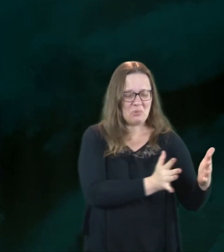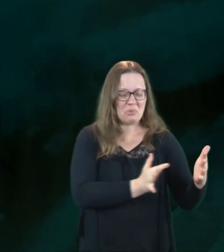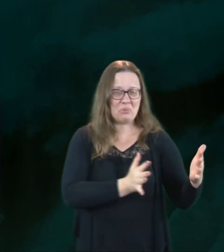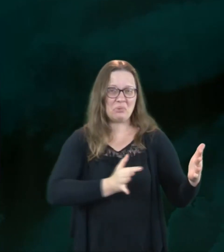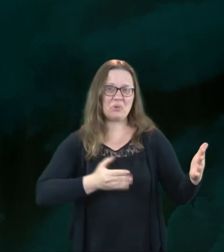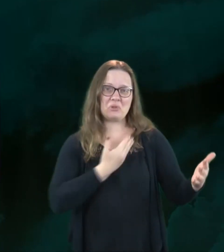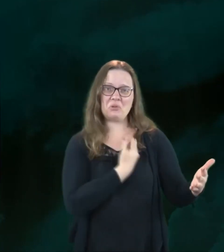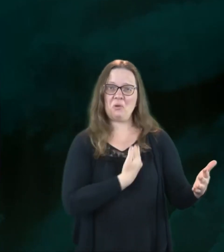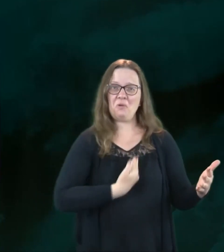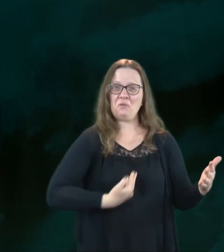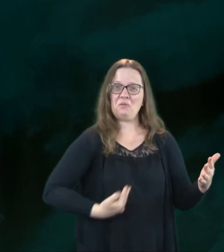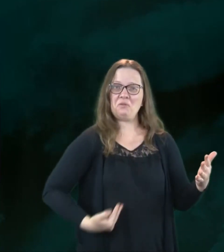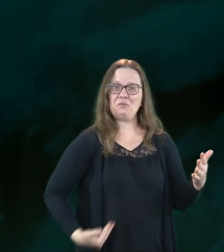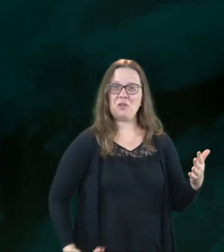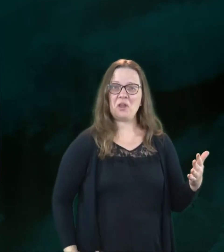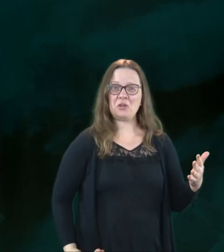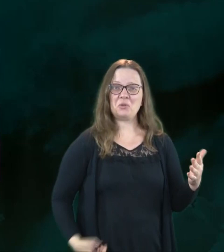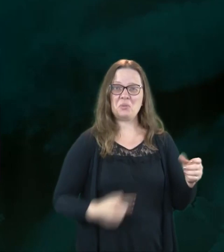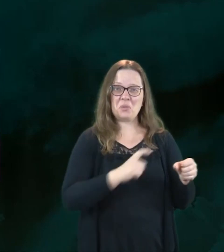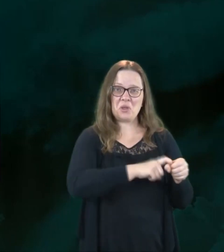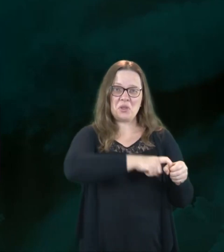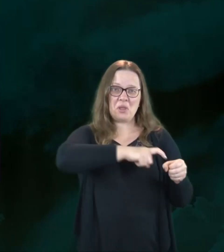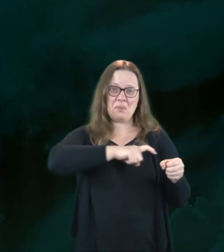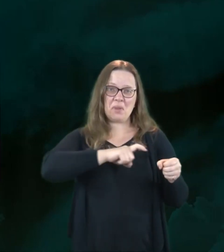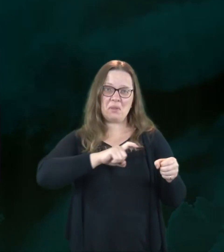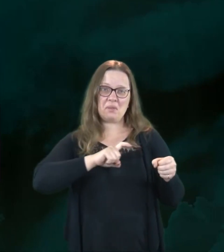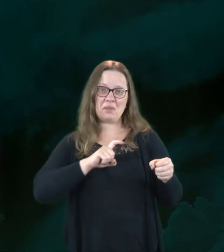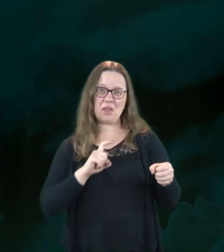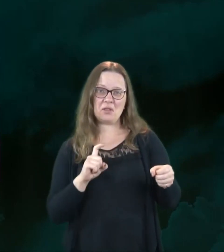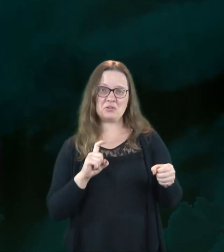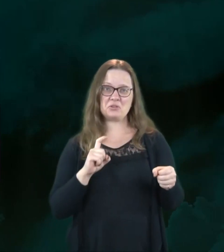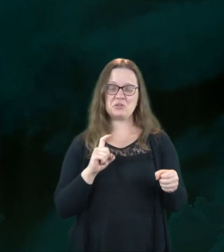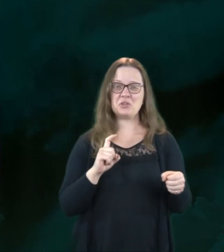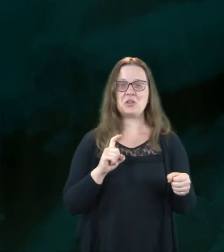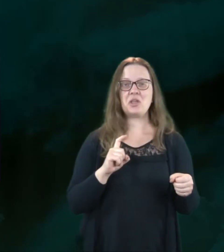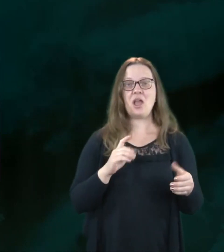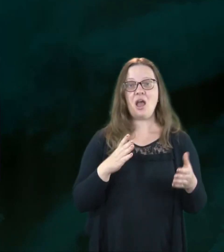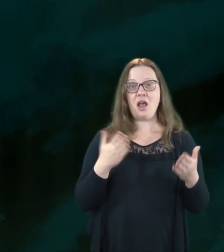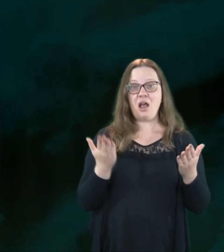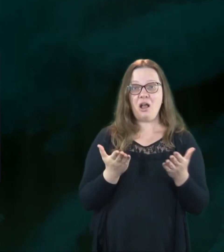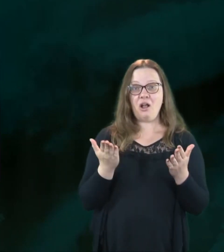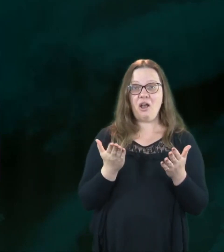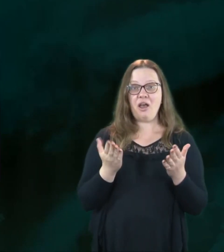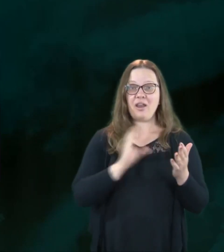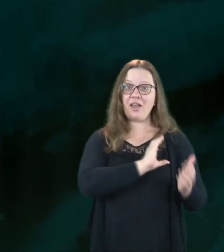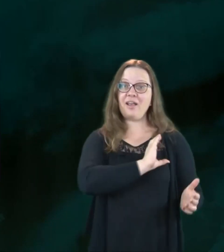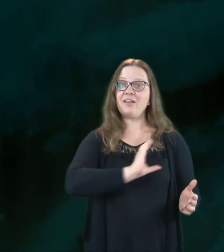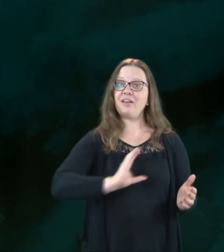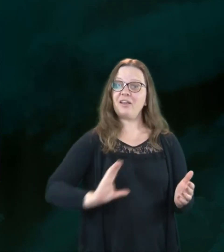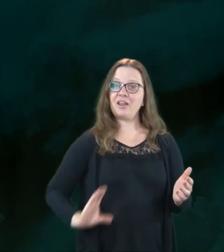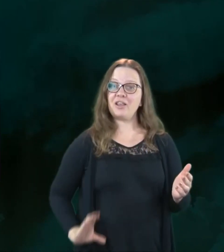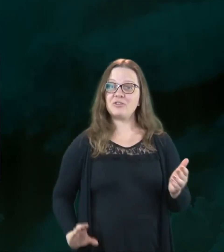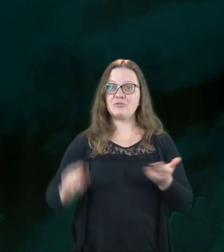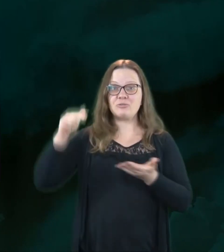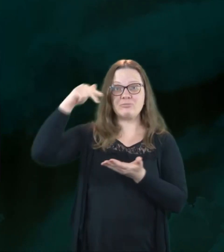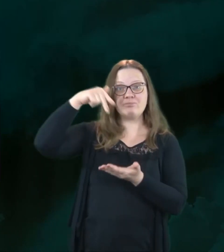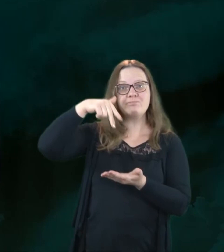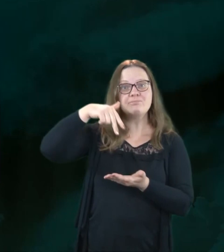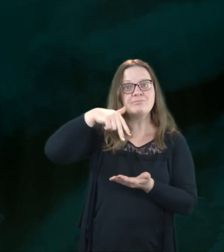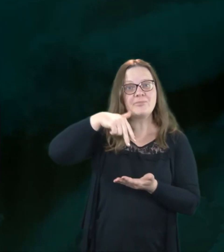mas irmãos, Deus reconectou o homem quando Cristo veio aqui na terra. E a reconexão, irmãos, é